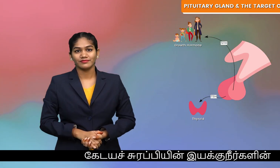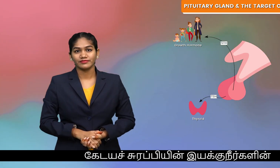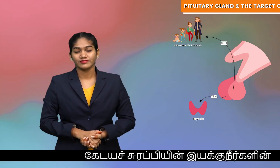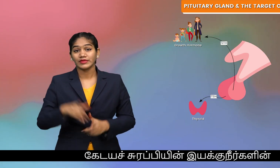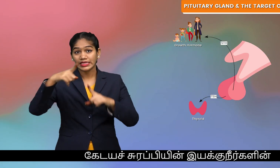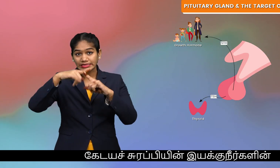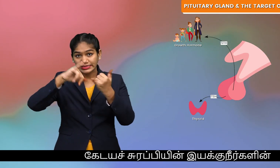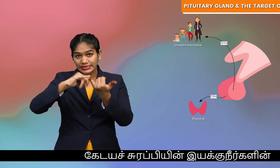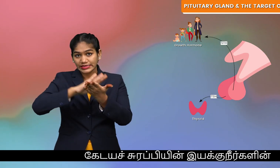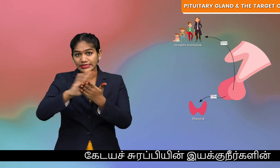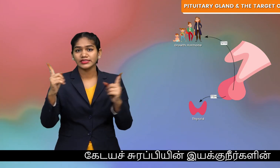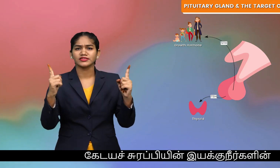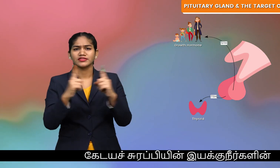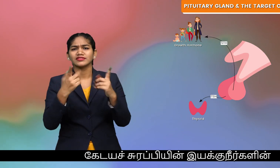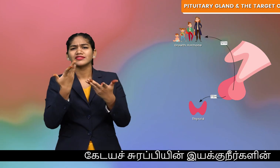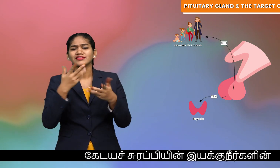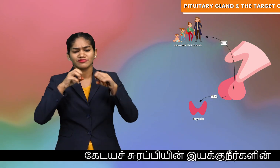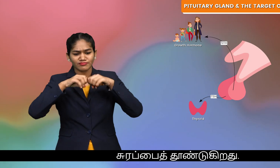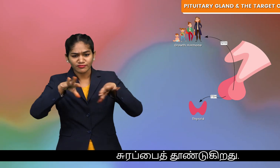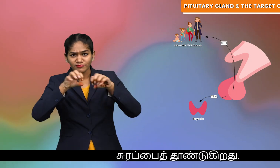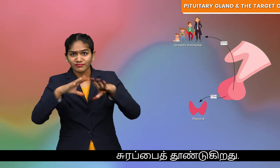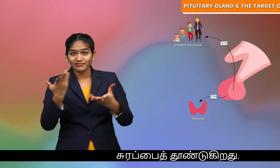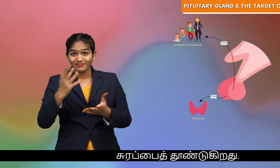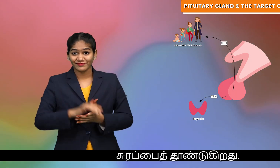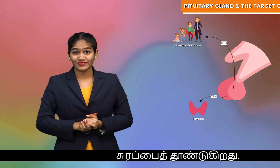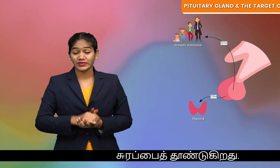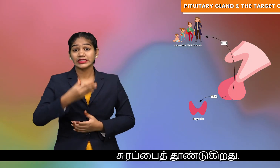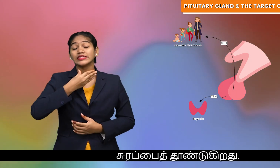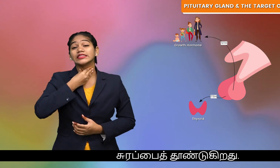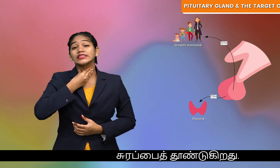கேடய சுரப்பியின் இயக்குநீர்களுடன் சுரப்பை தூண்டுகிறது.